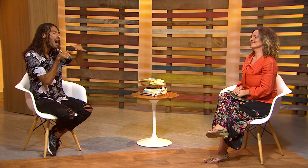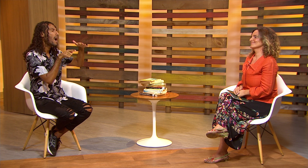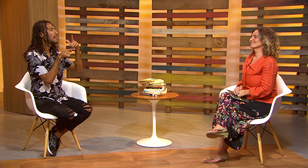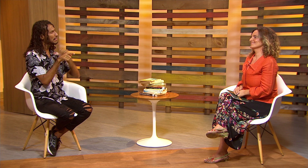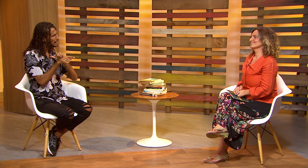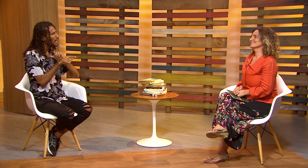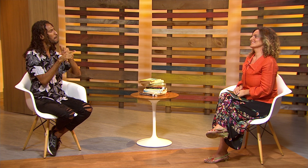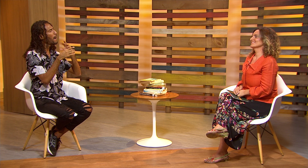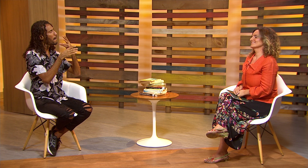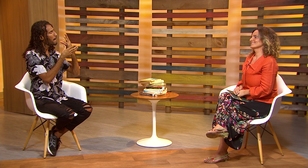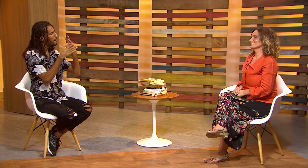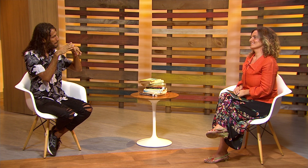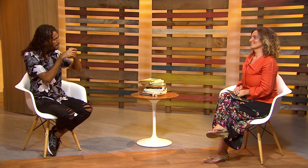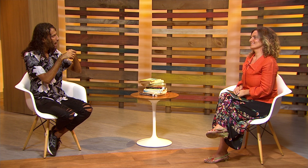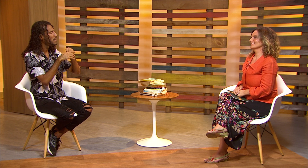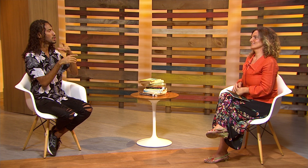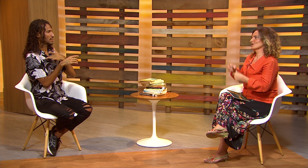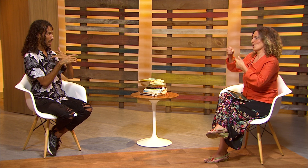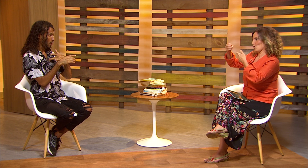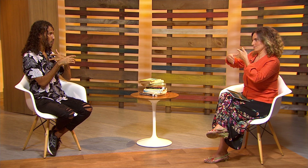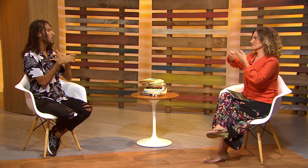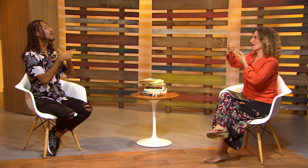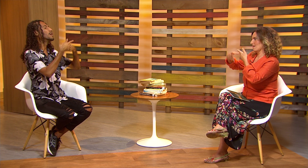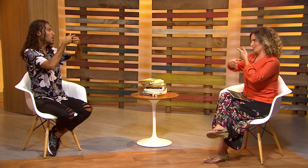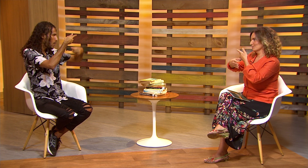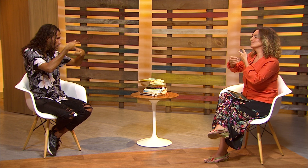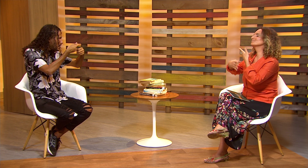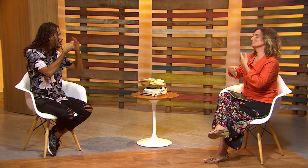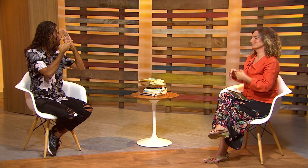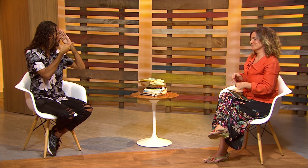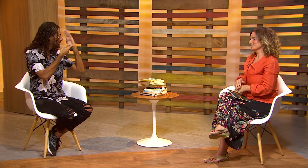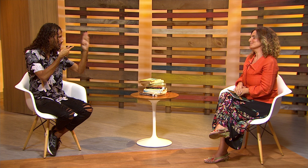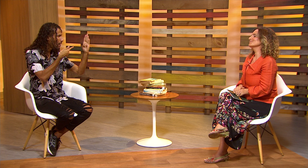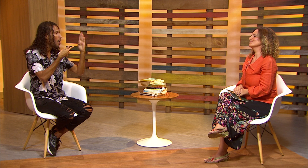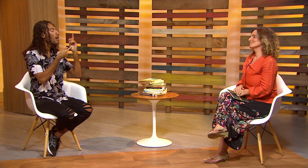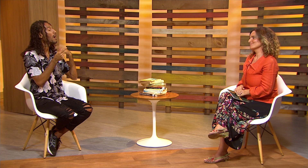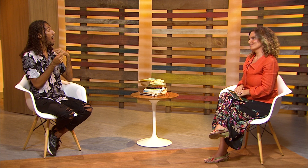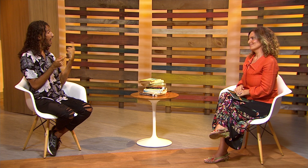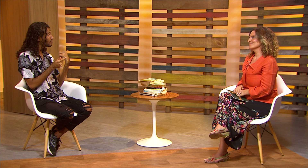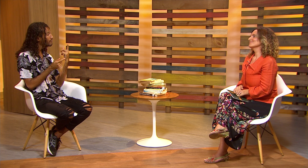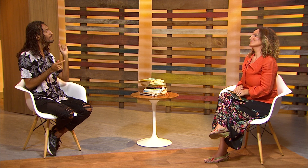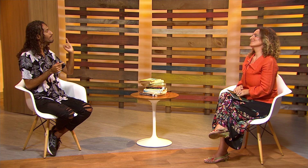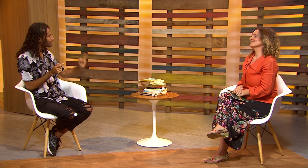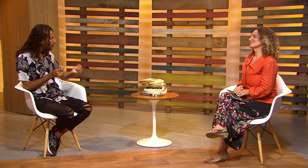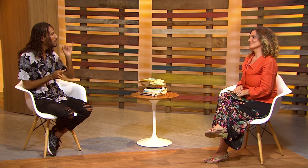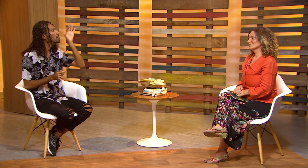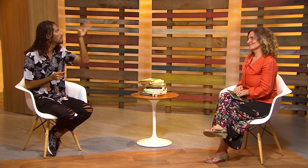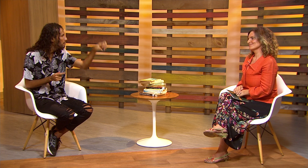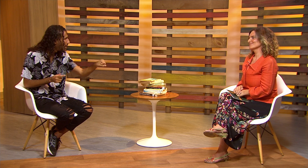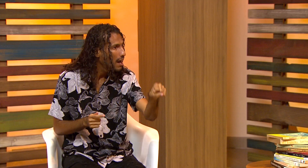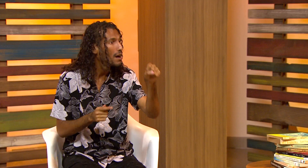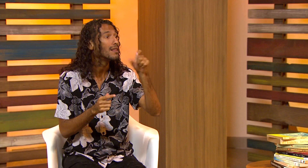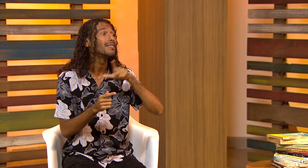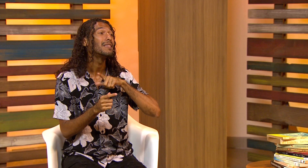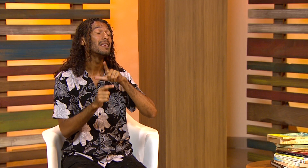Vivian, no qual tem Glossário. um grande campo, né, de ciência da saúde, no